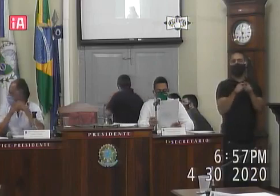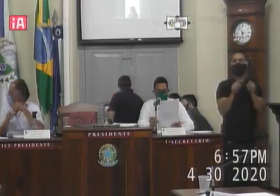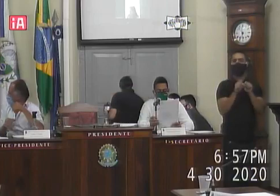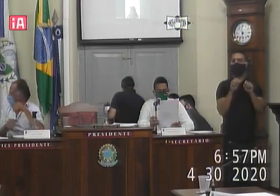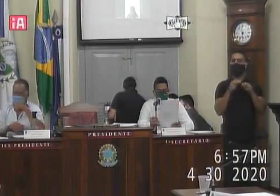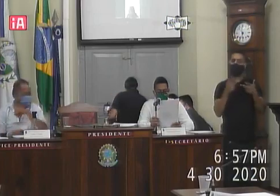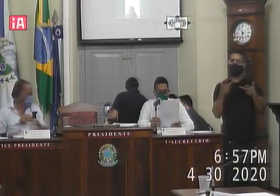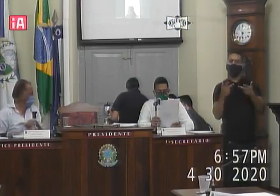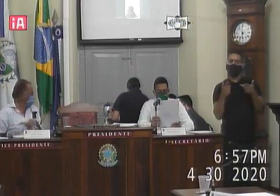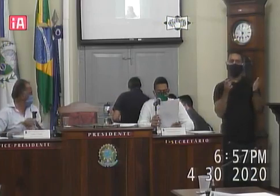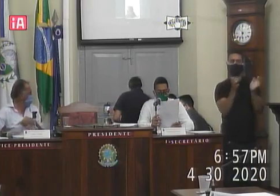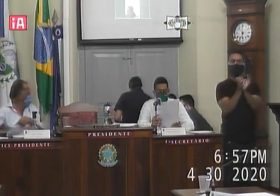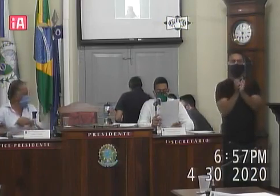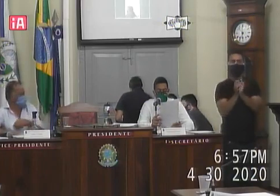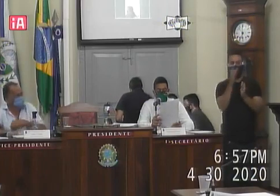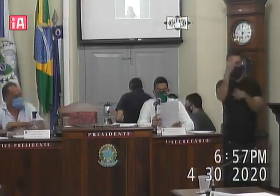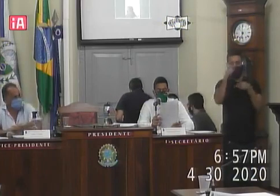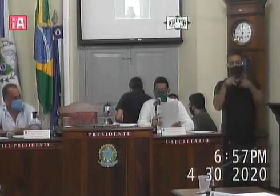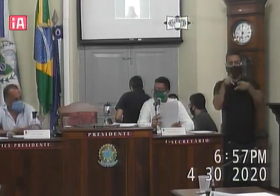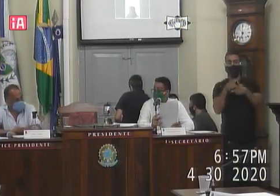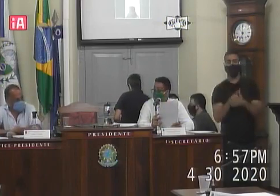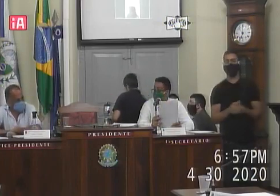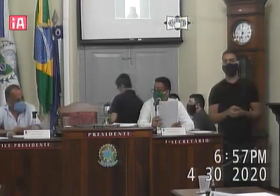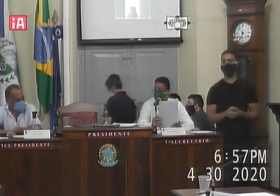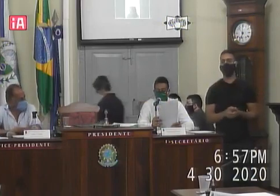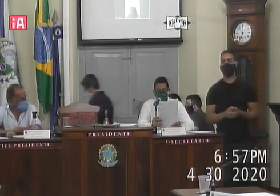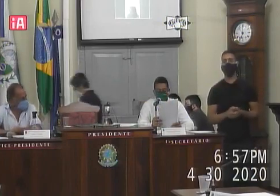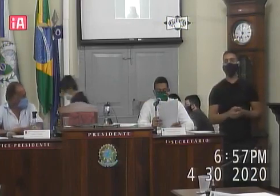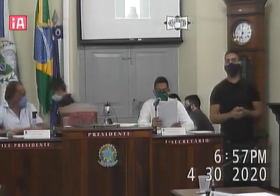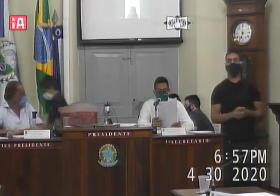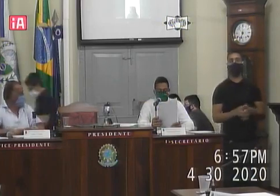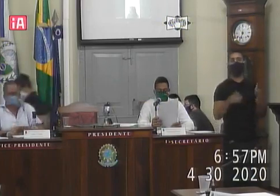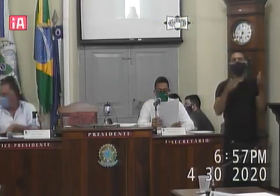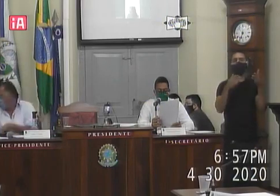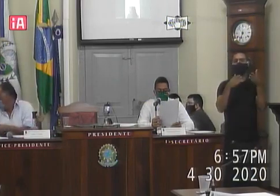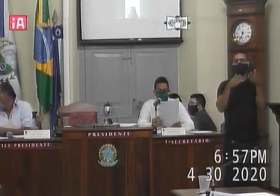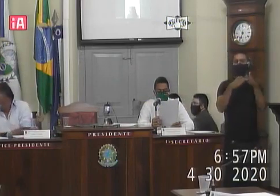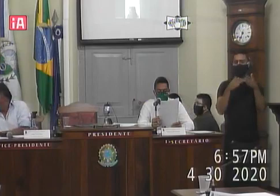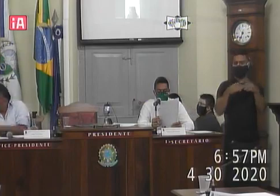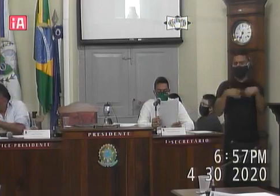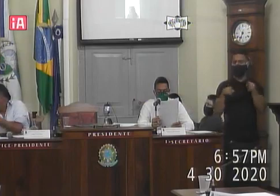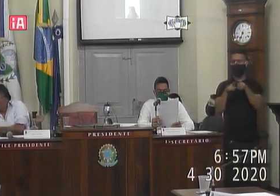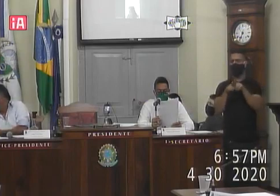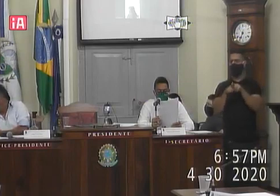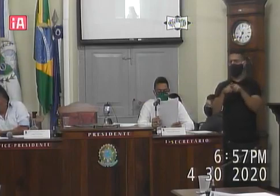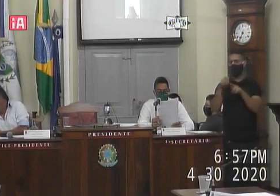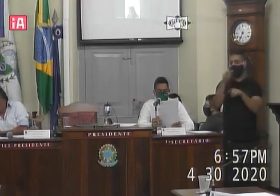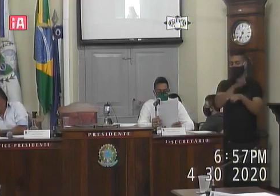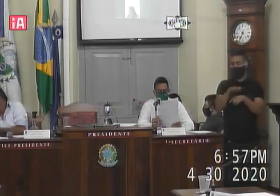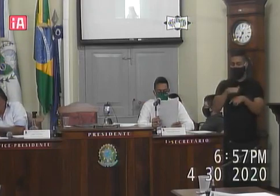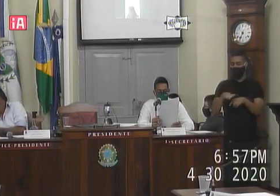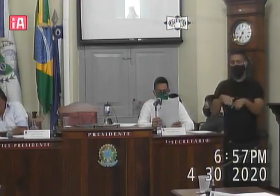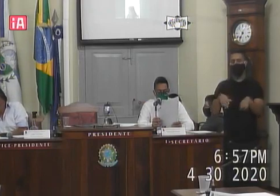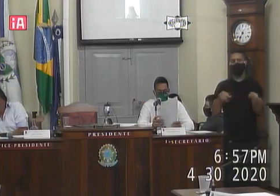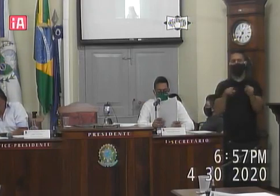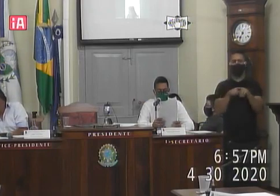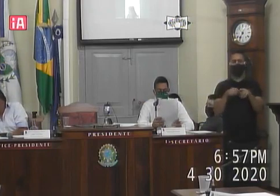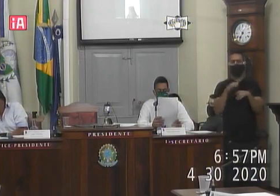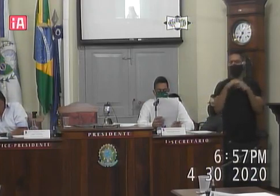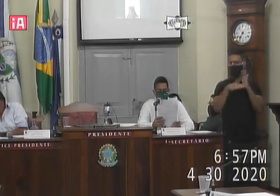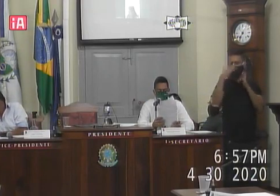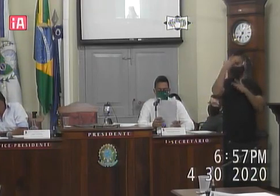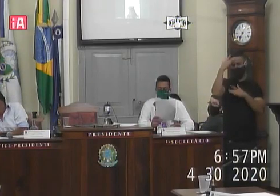que hoje encontra-se com sérios problemas. Essa reivindicação é uma solicitação da comunidade, ou seja, das crianças, adultos, todos os